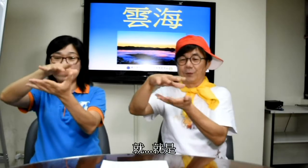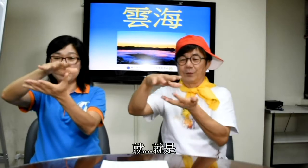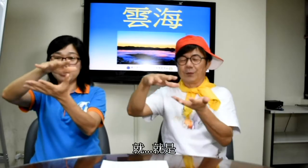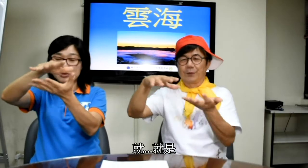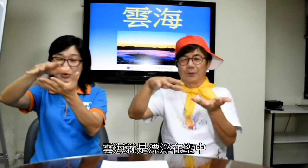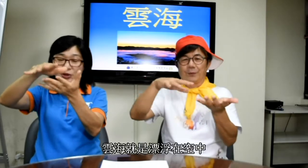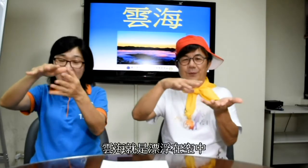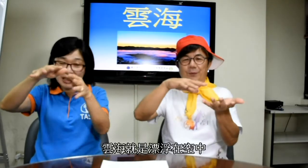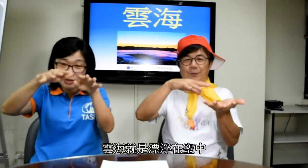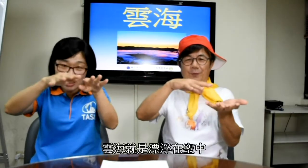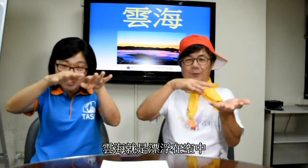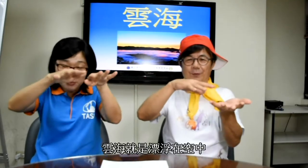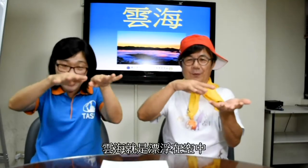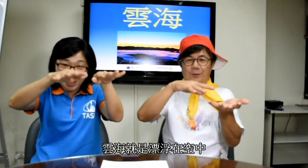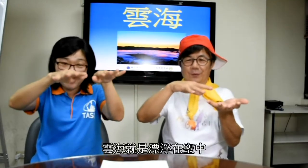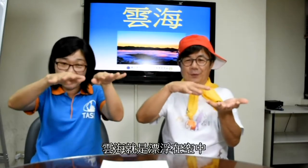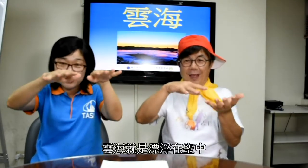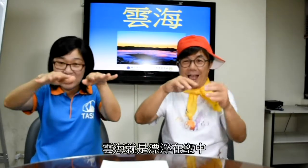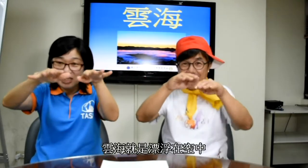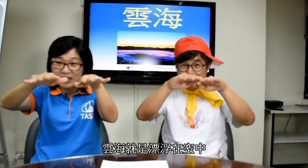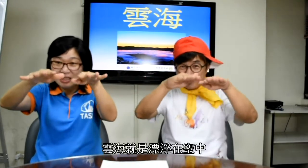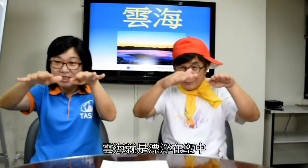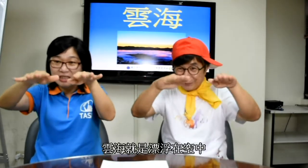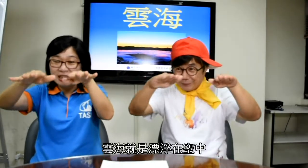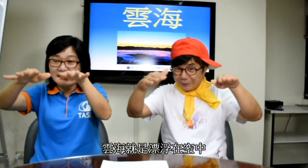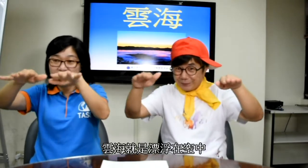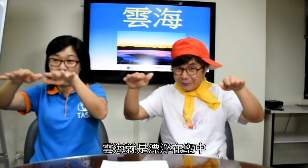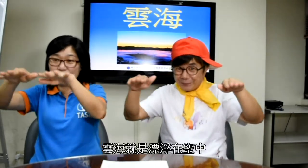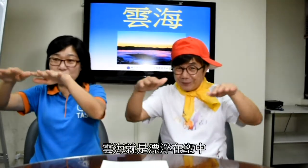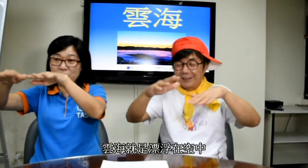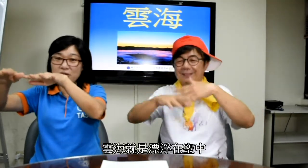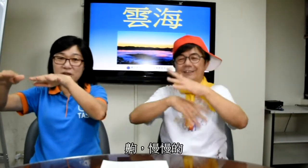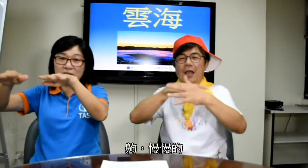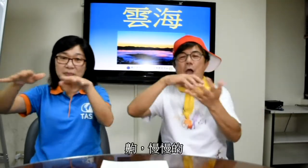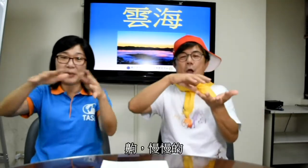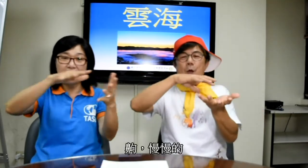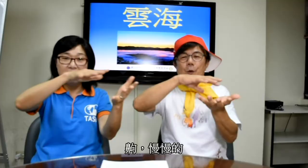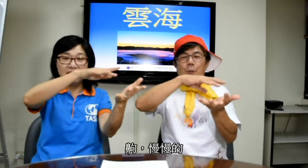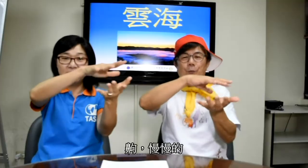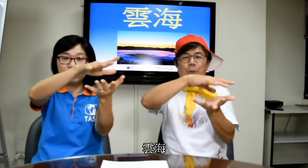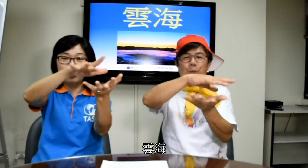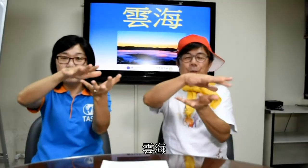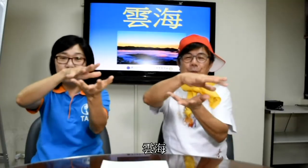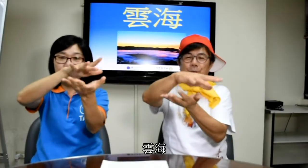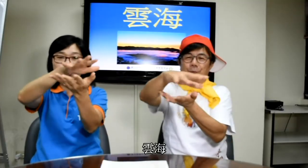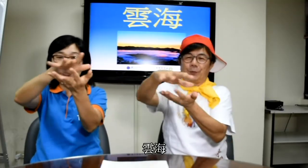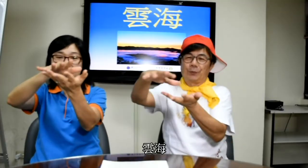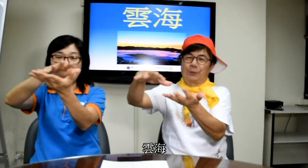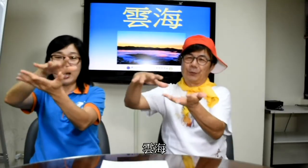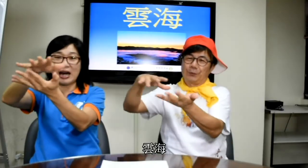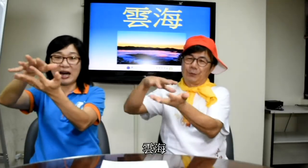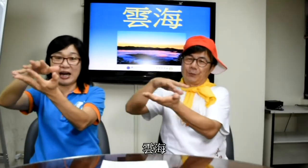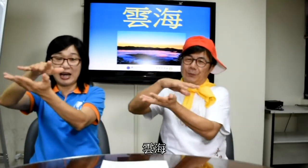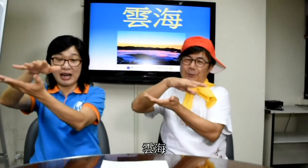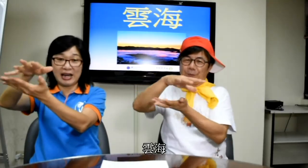就云海就是漂浮在空中，好，慢慢的云